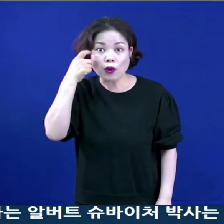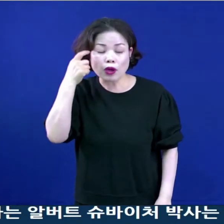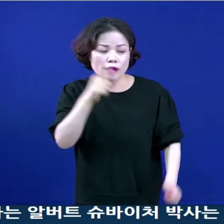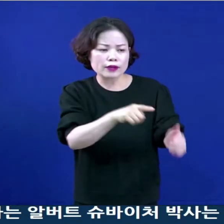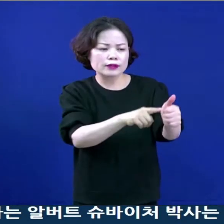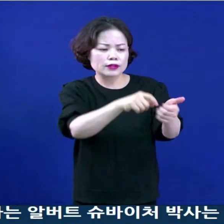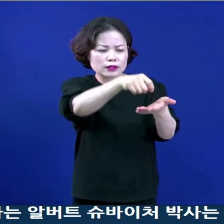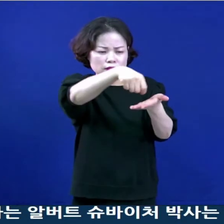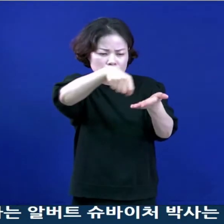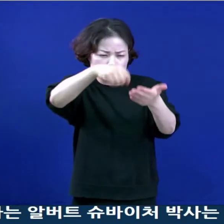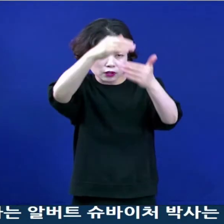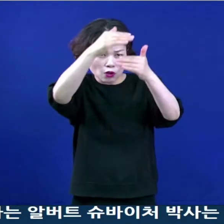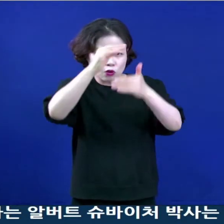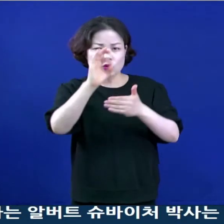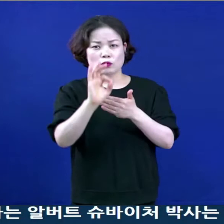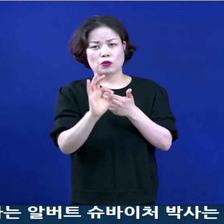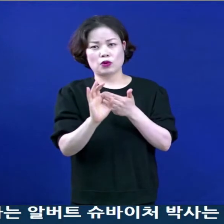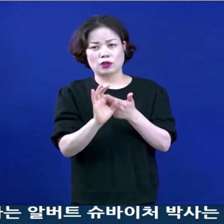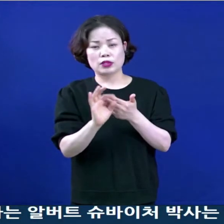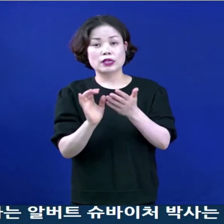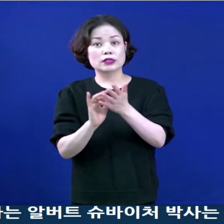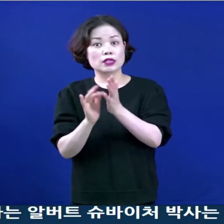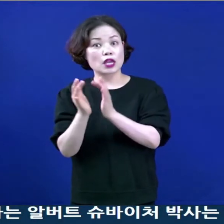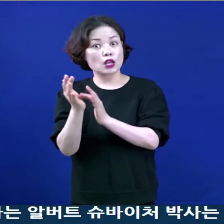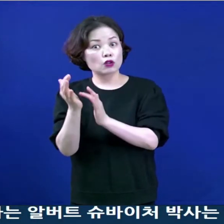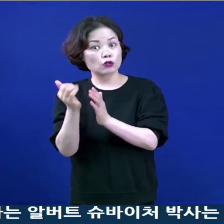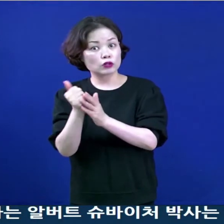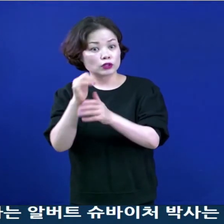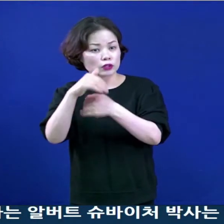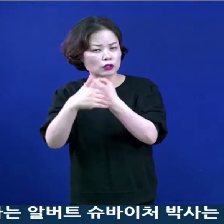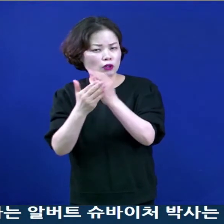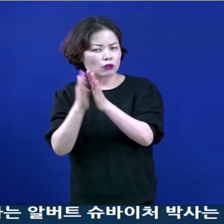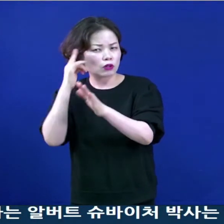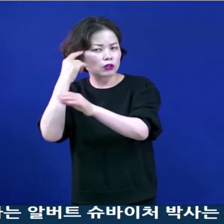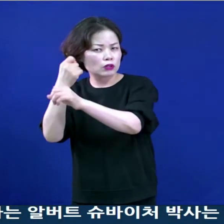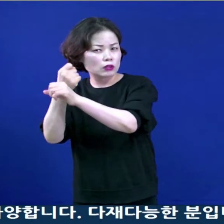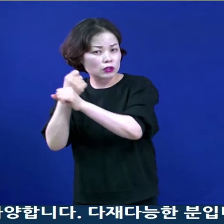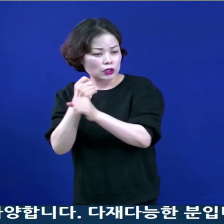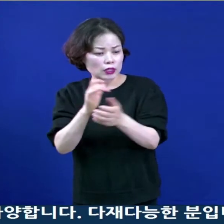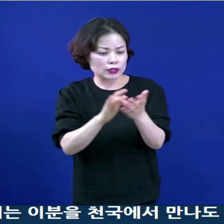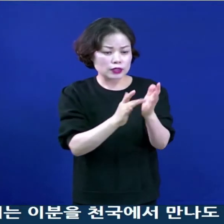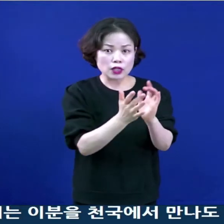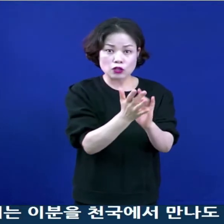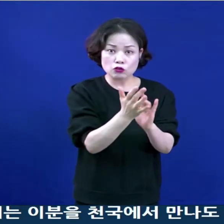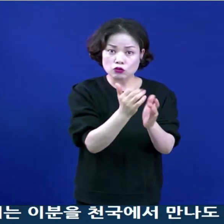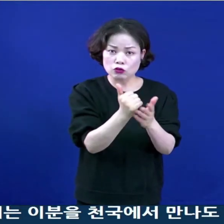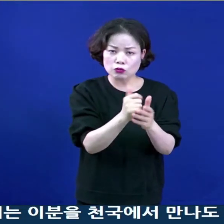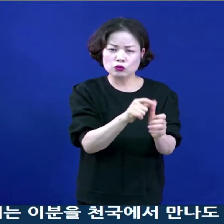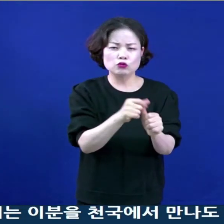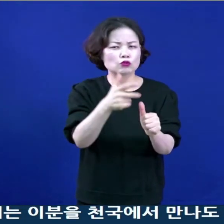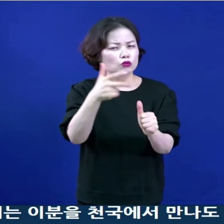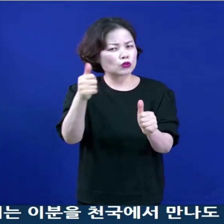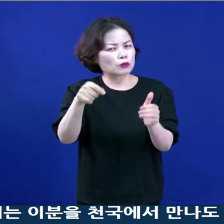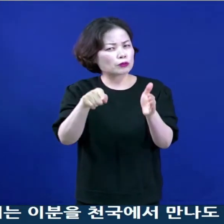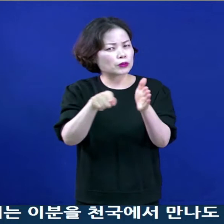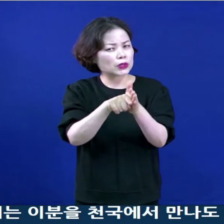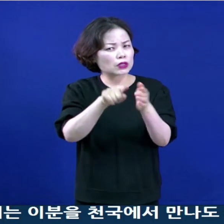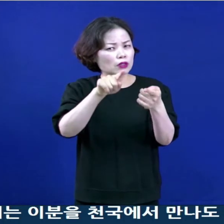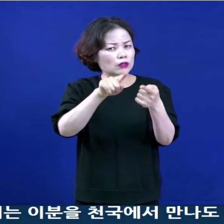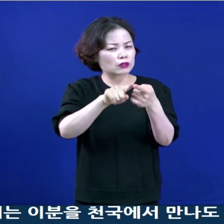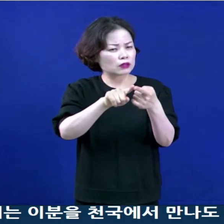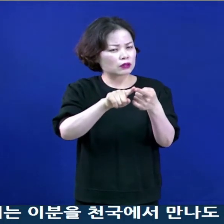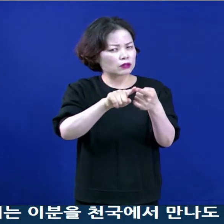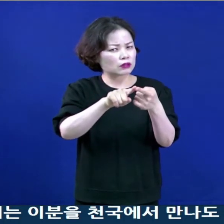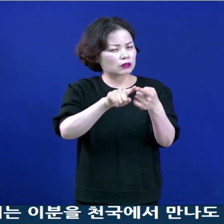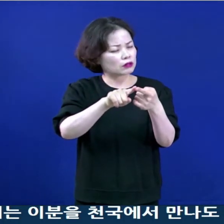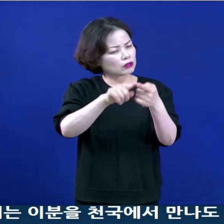이분이 쓴 글들에 보게 되면은요, 예수님, 성경은 연구했는데 예수님을 구주와 주님으로 믿은 것 같지